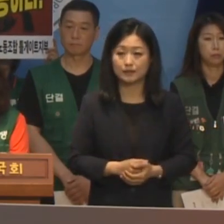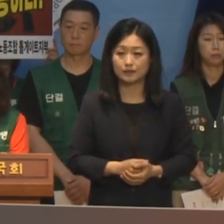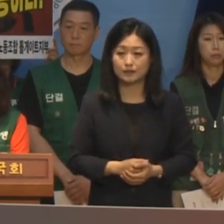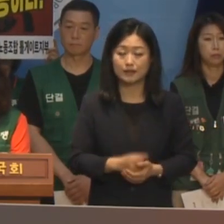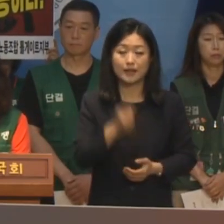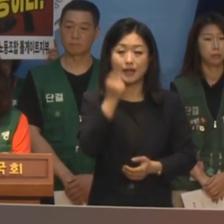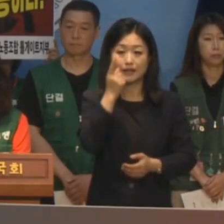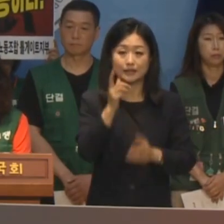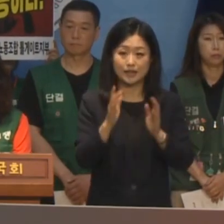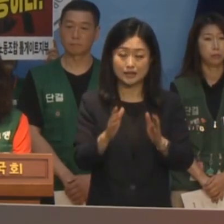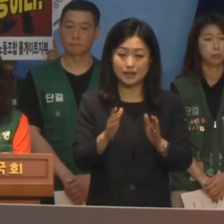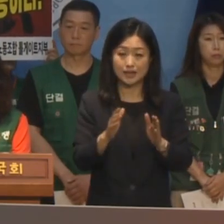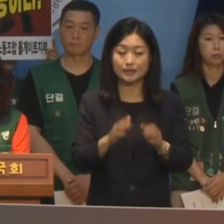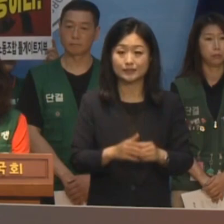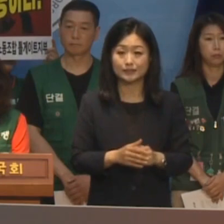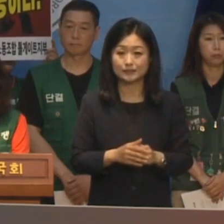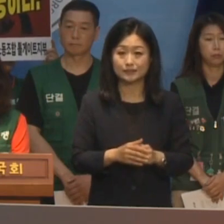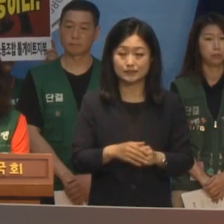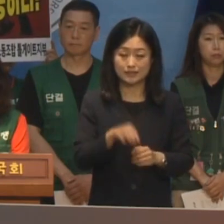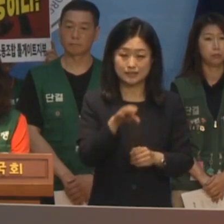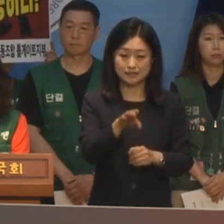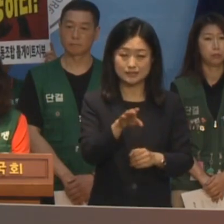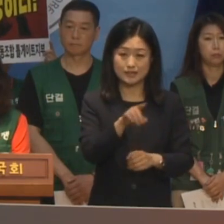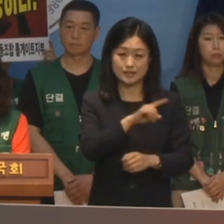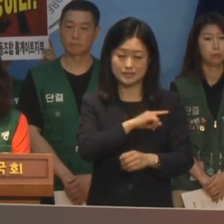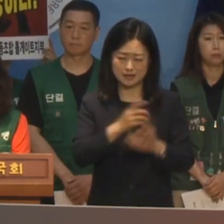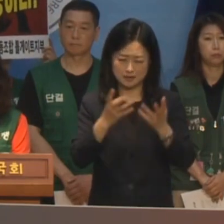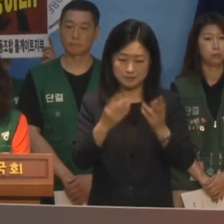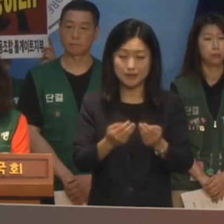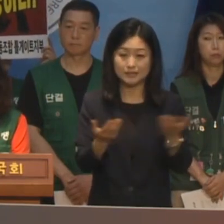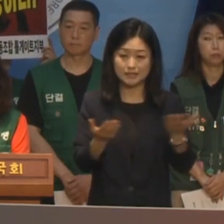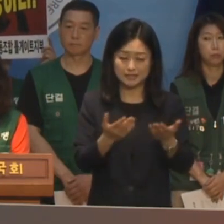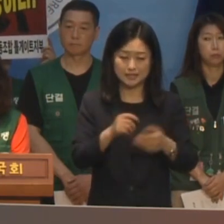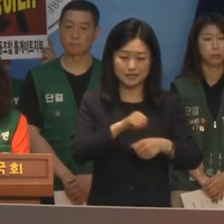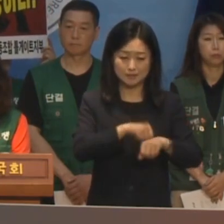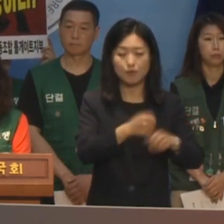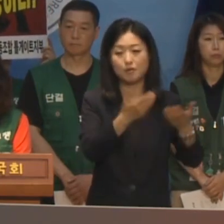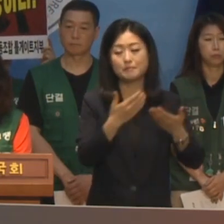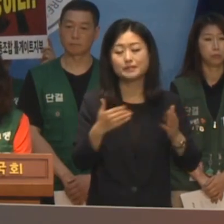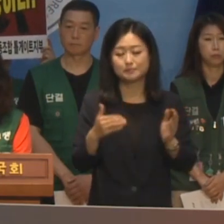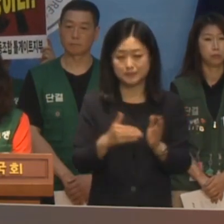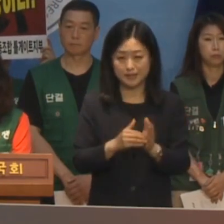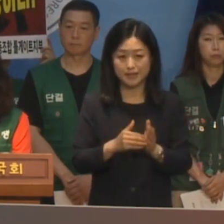한 달 동안 차량 통행이 제일 많은 부스에 일을 시키는 징벌도 당했습니다.